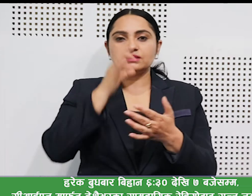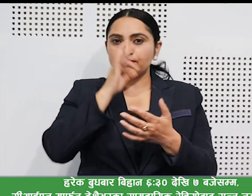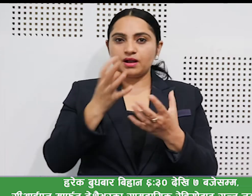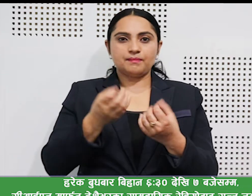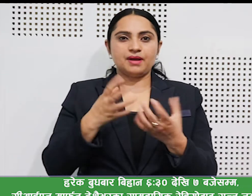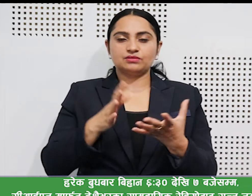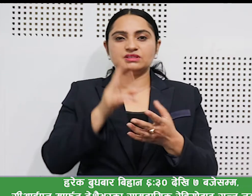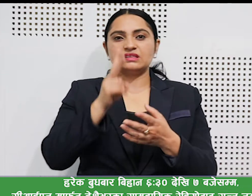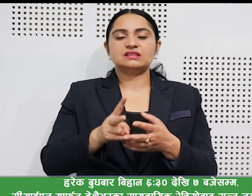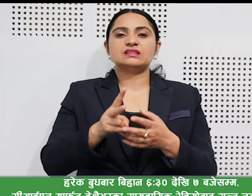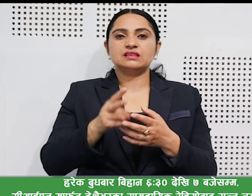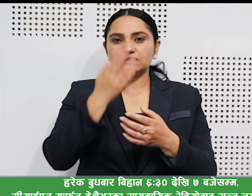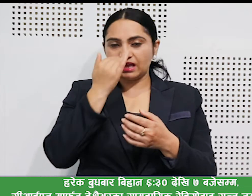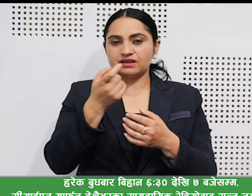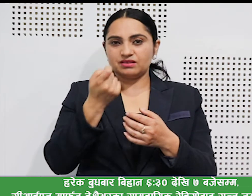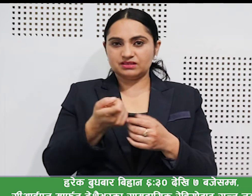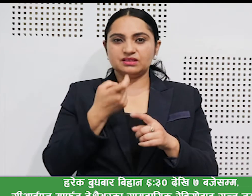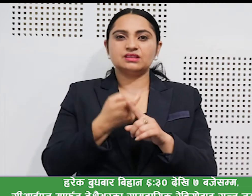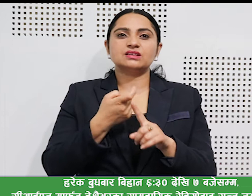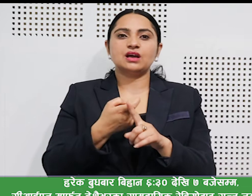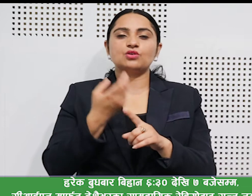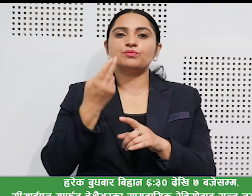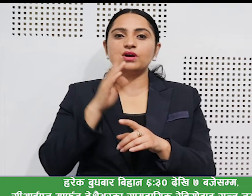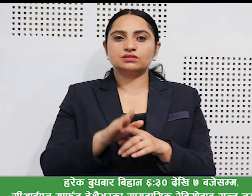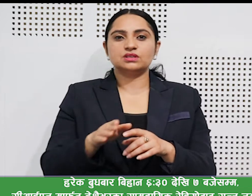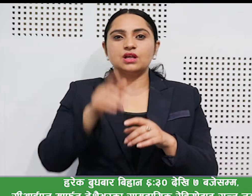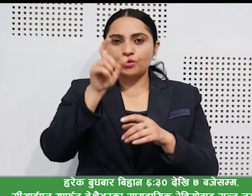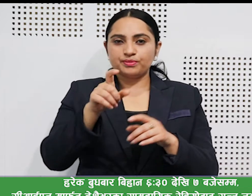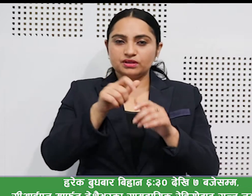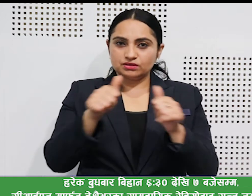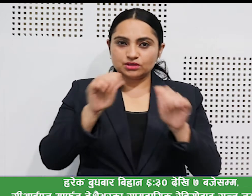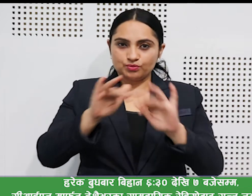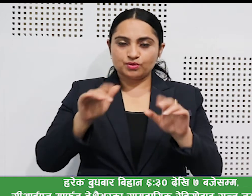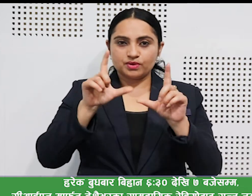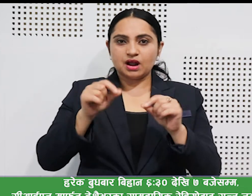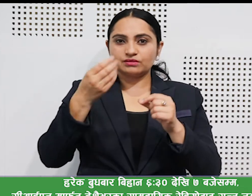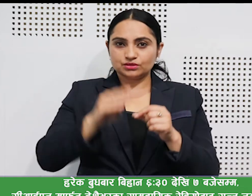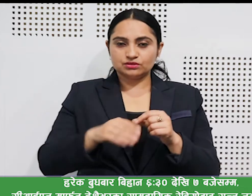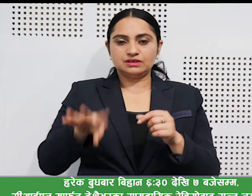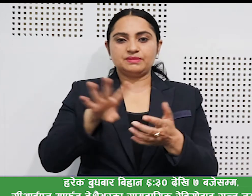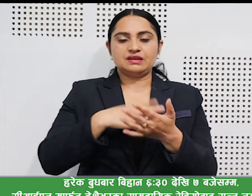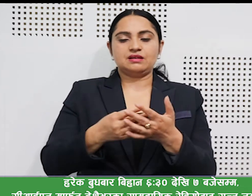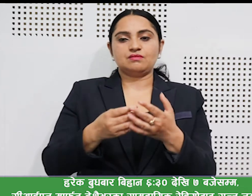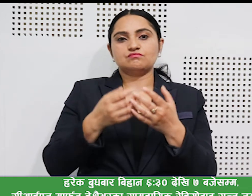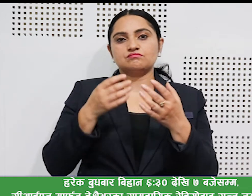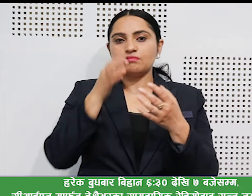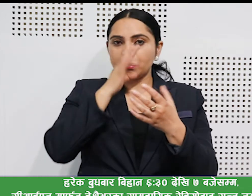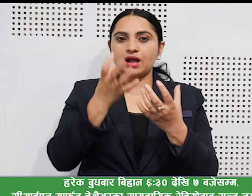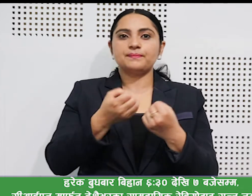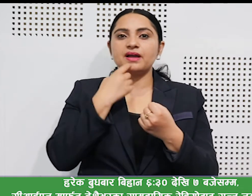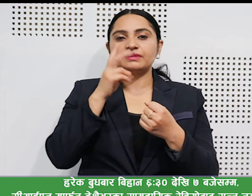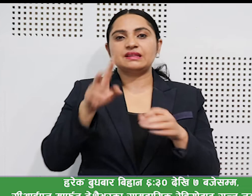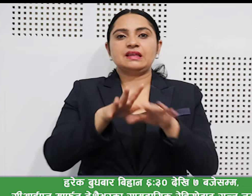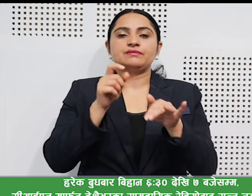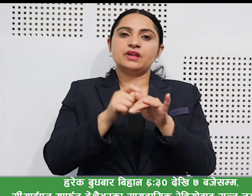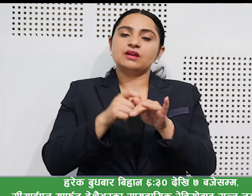अझै, किनभने हरेक व्यक्तिको छुट्टा छुट्टै आवश्यकता हुनसक्छ। छुट्टा छुट्टै तथ्याङ्क हामीसँग डिटेल हुने हो भने चाहिँ त्यही आधारमा हामीले तयारी गर्न